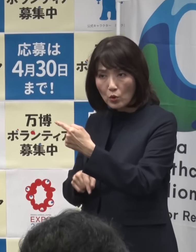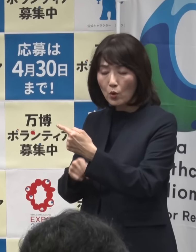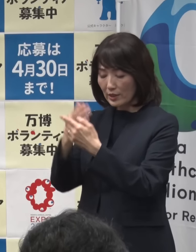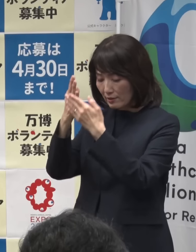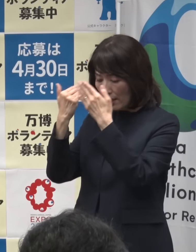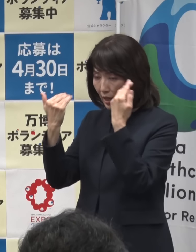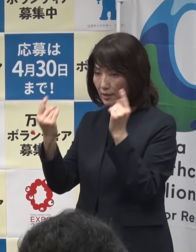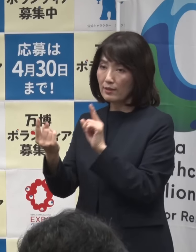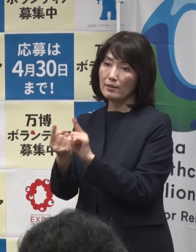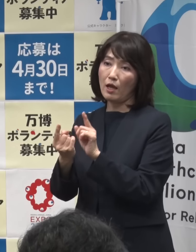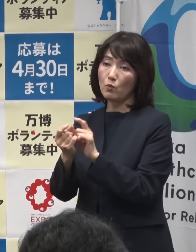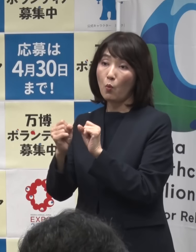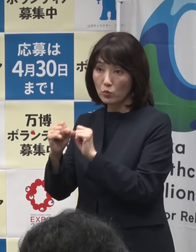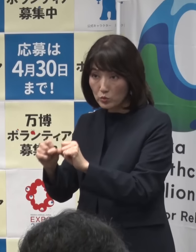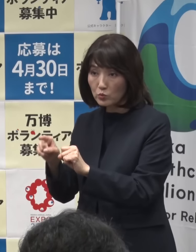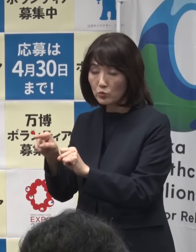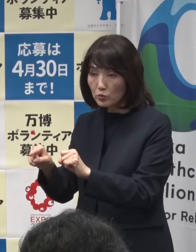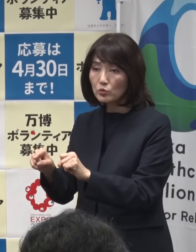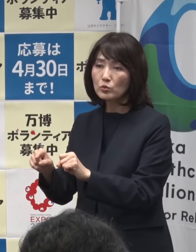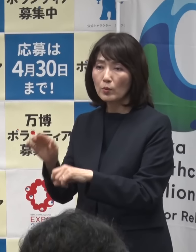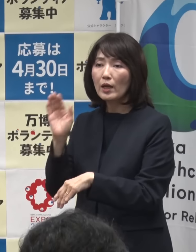くということが大切だと思います。